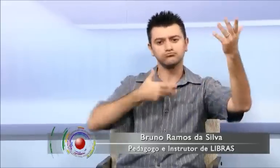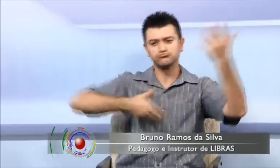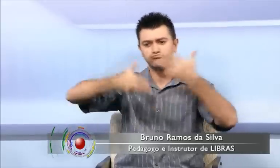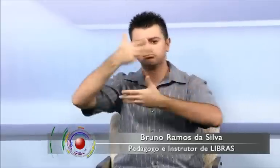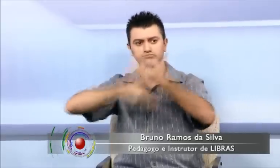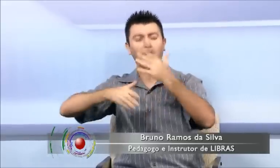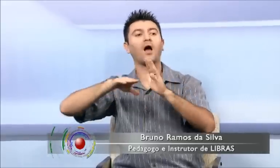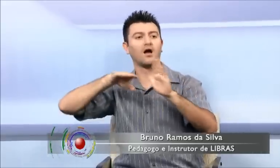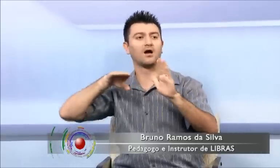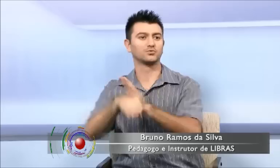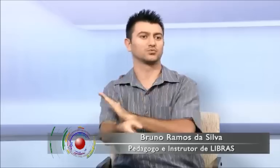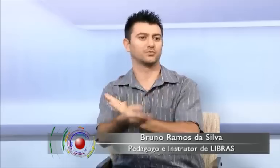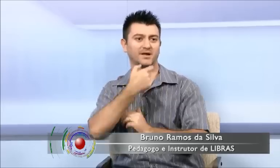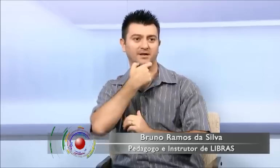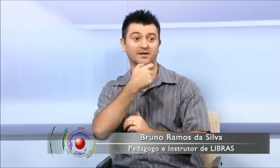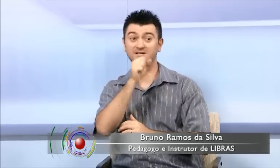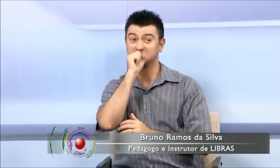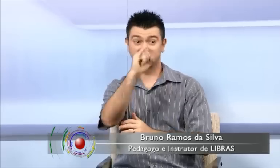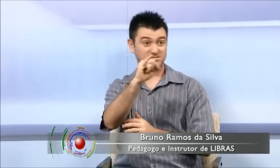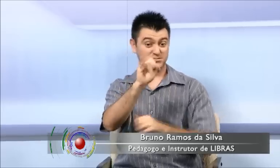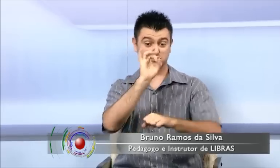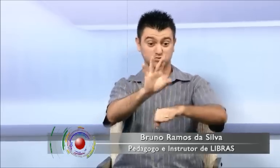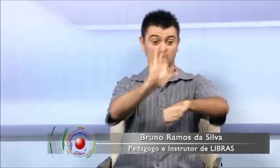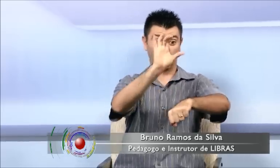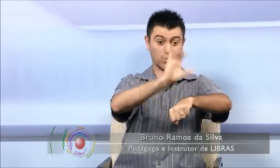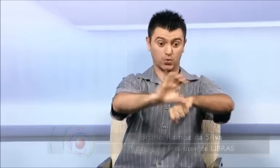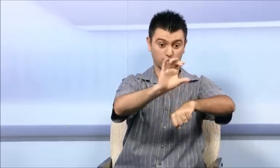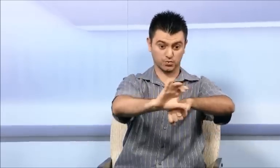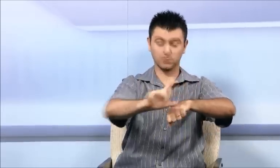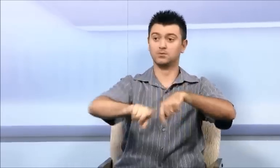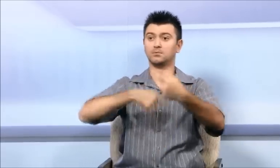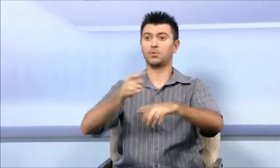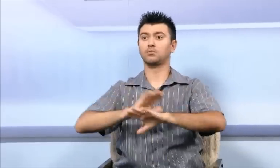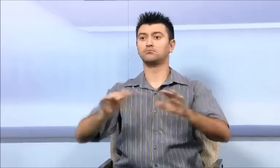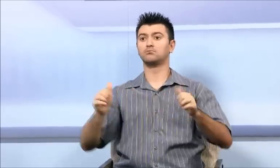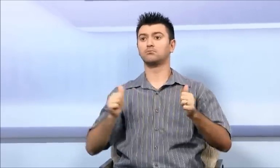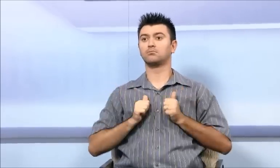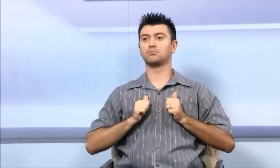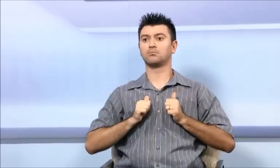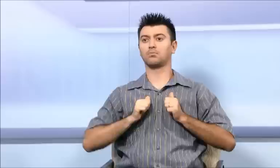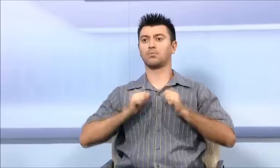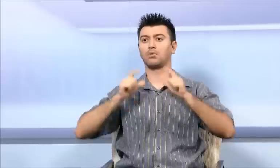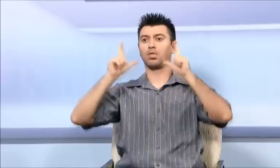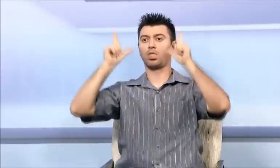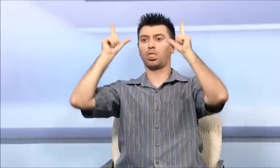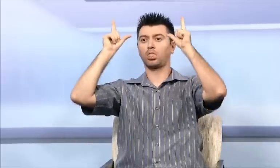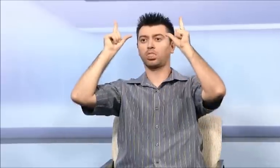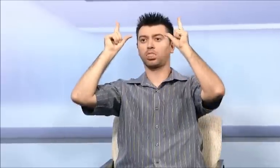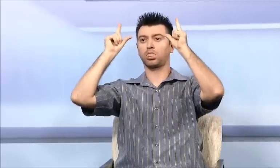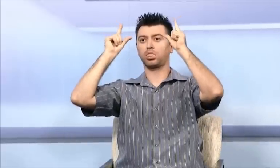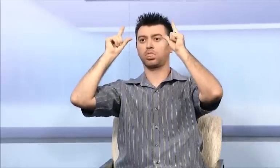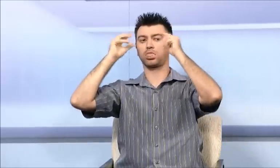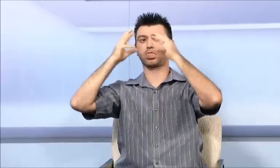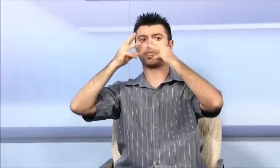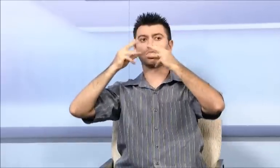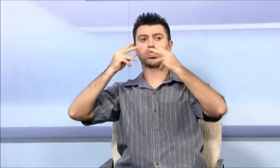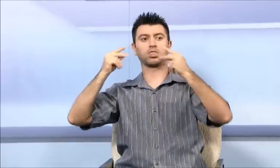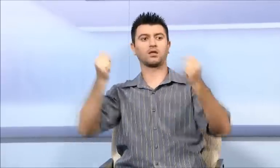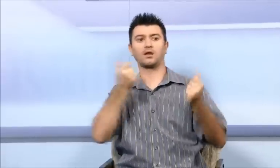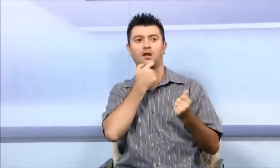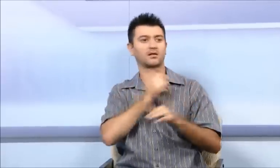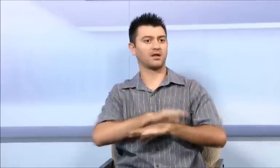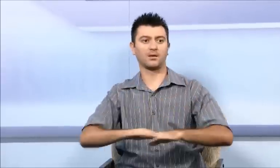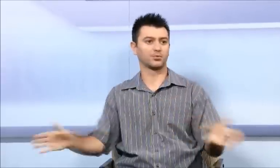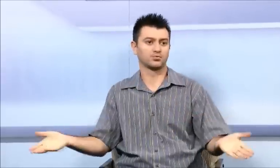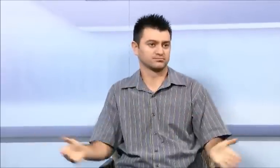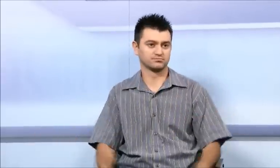precisa ter contato com alguém que fala o idioma, para você acostumar a falar. Se você fizer só o curso e acabar o curso, com o tempo você acaba